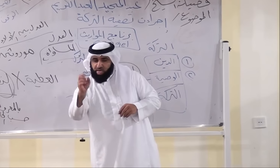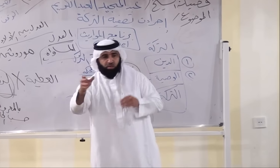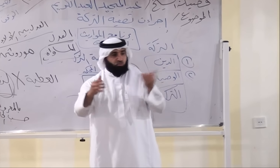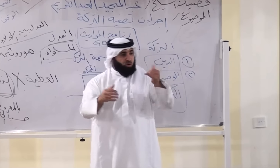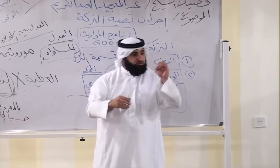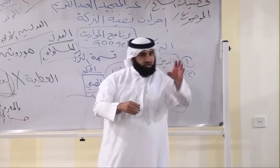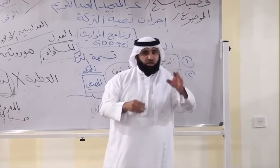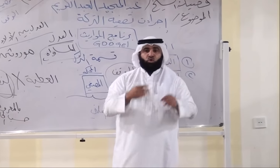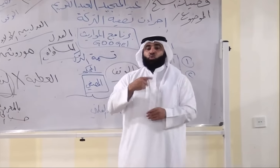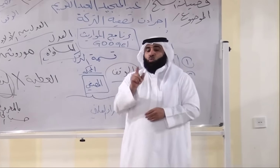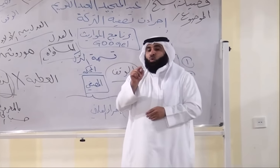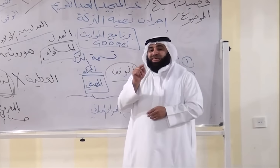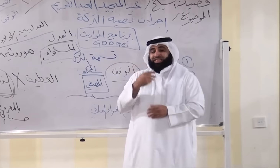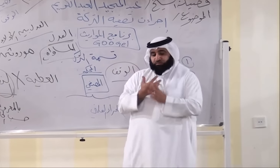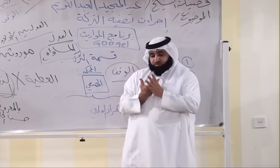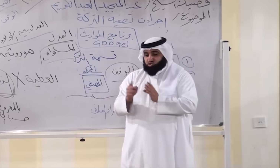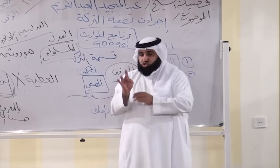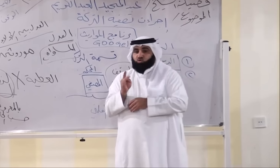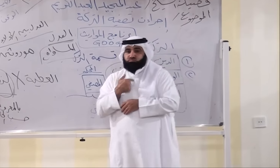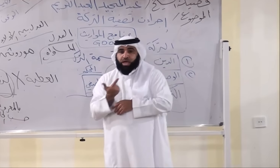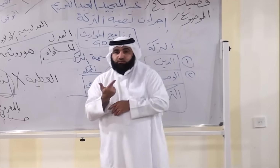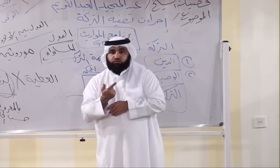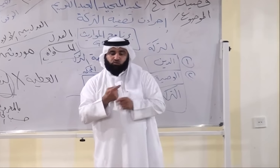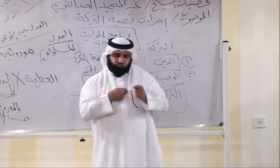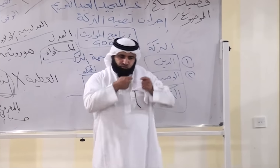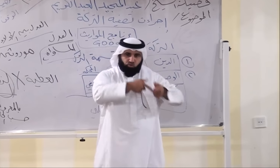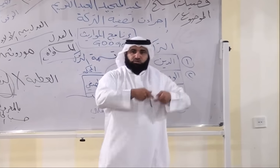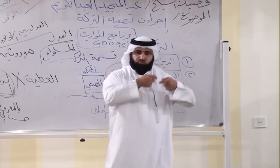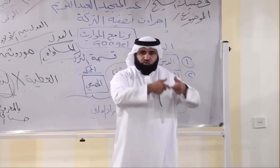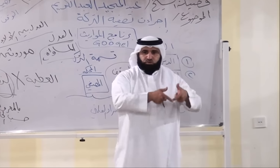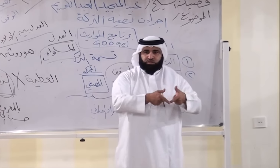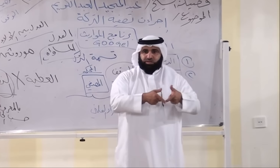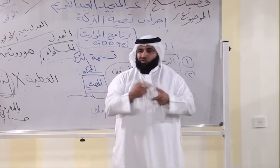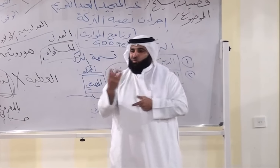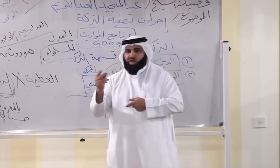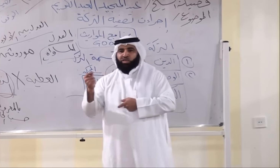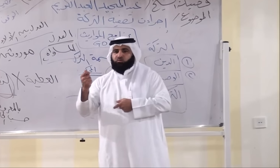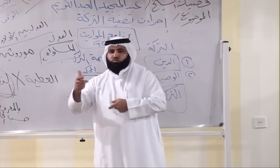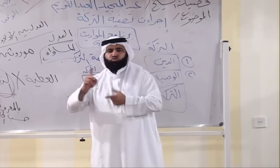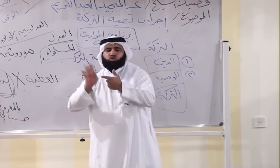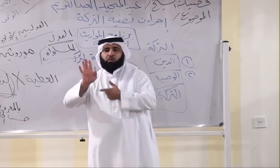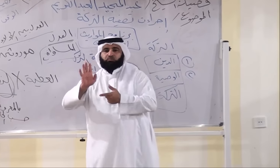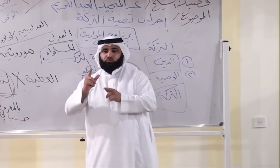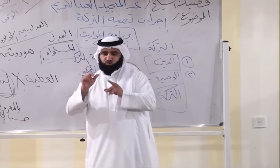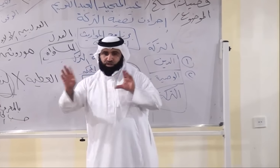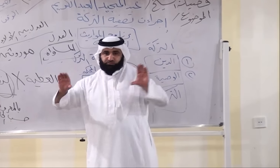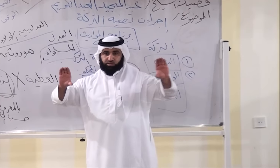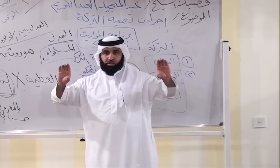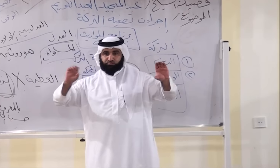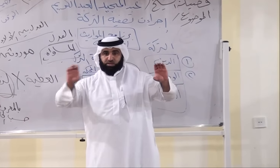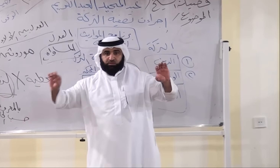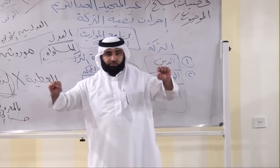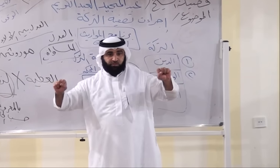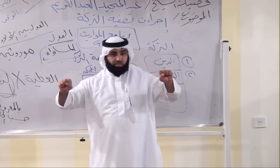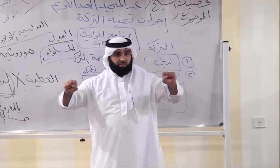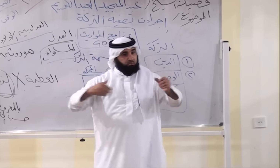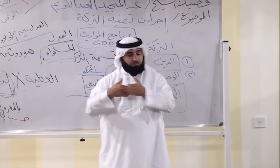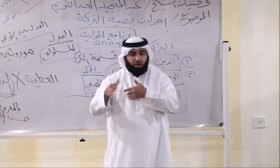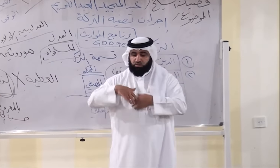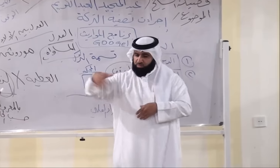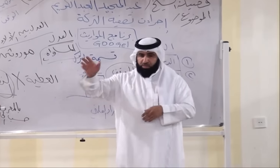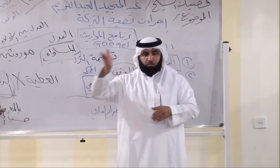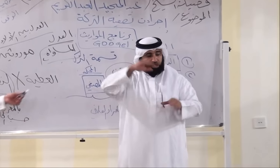الولد يبغى يتزوج تعطيه غير من لم يرغب في الزواج، يعني انا بزوج ولدي ما اعطي لغيره. لا